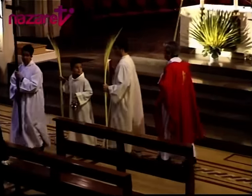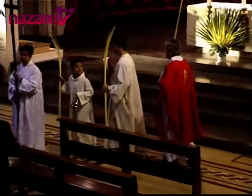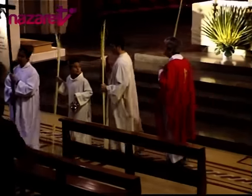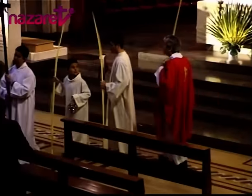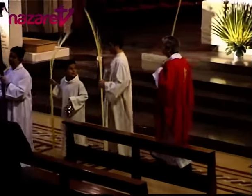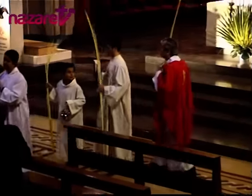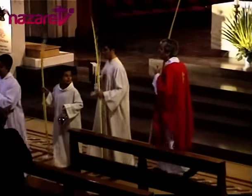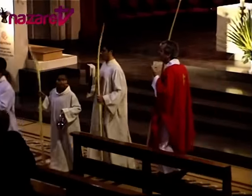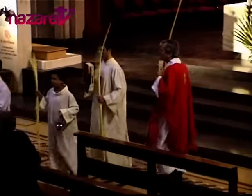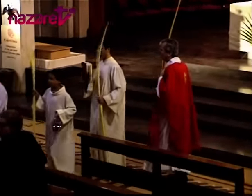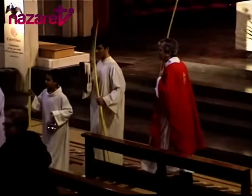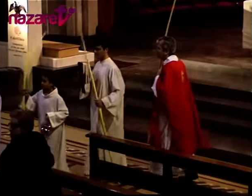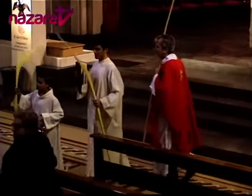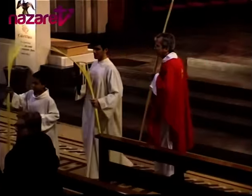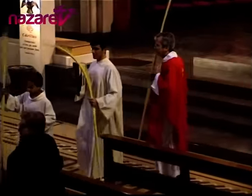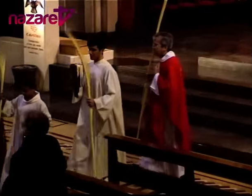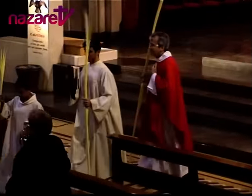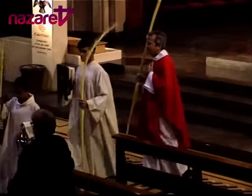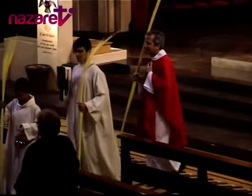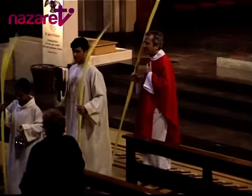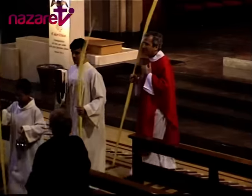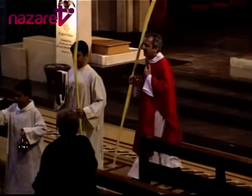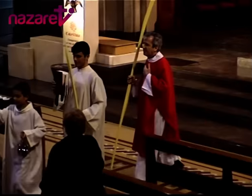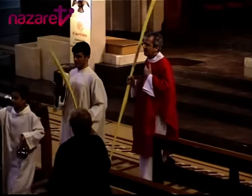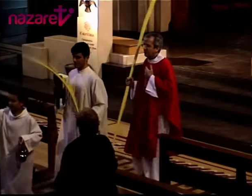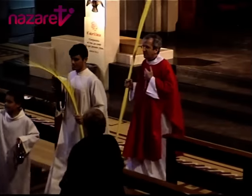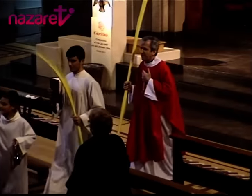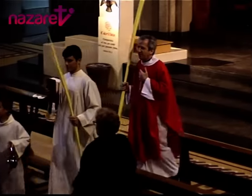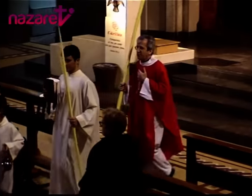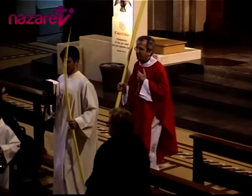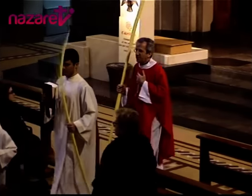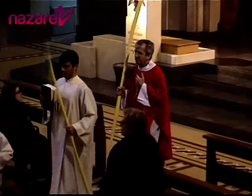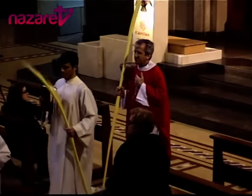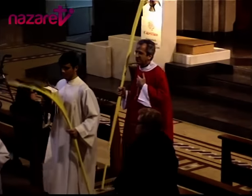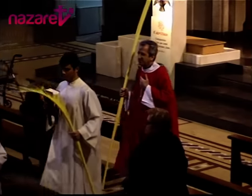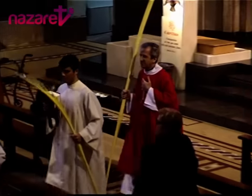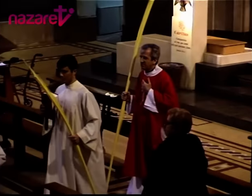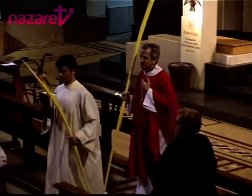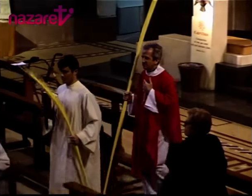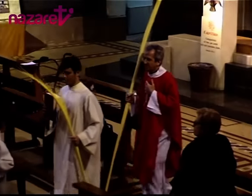alabanzas, cantan himnos a su gloria.